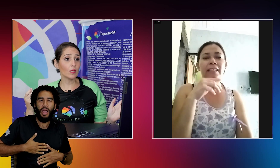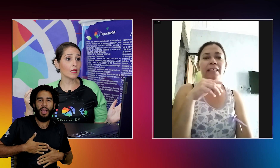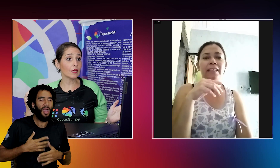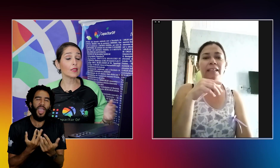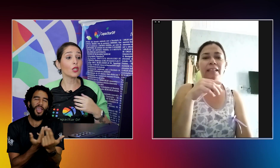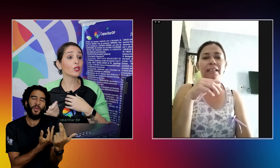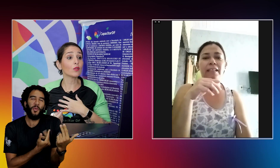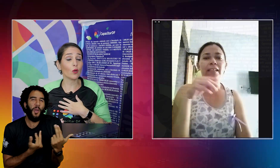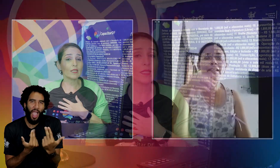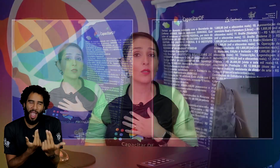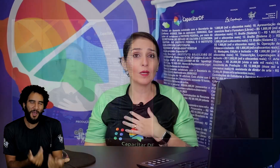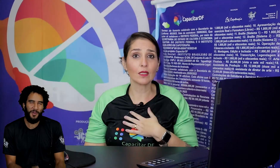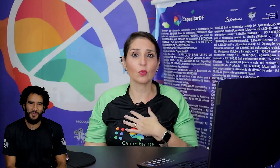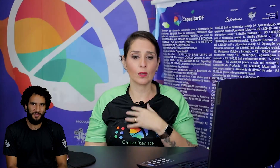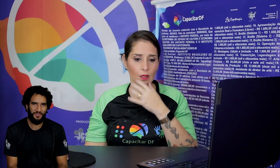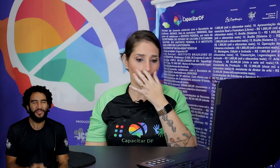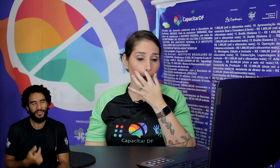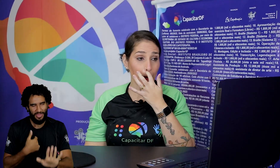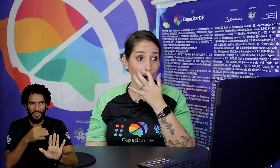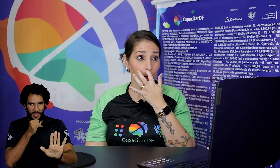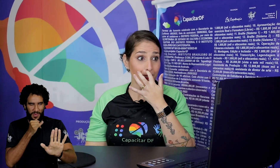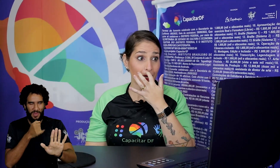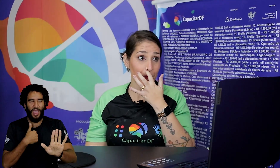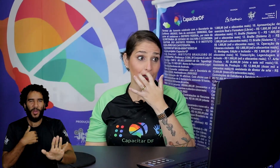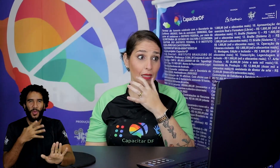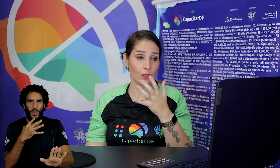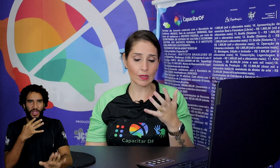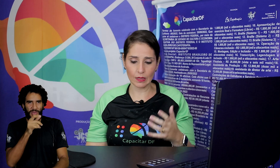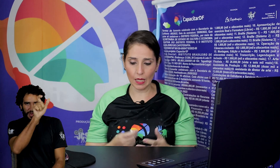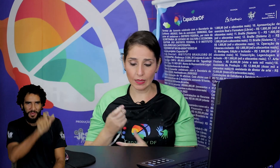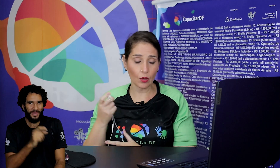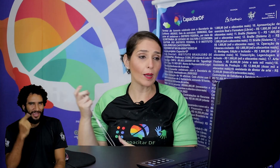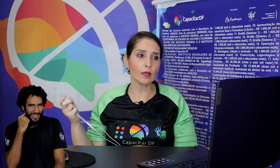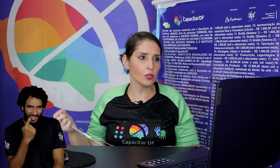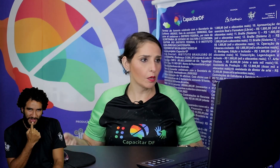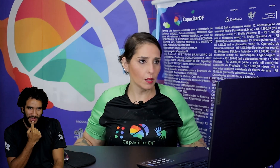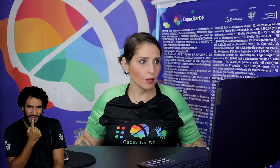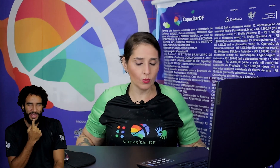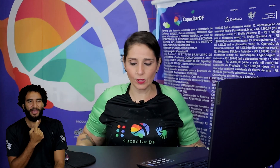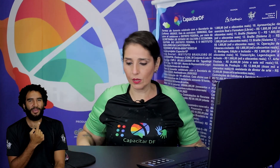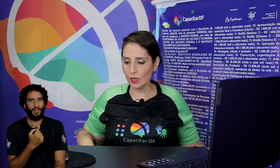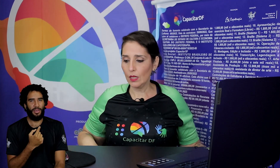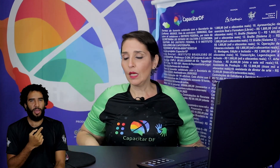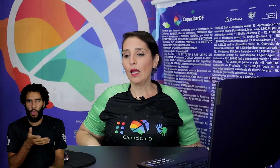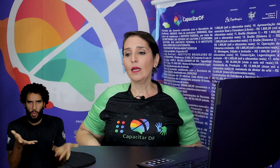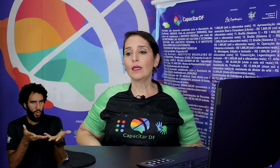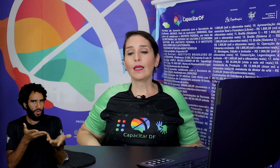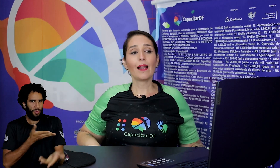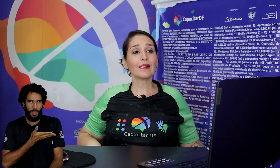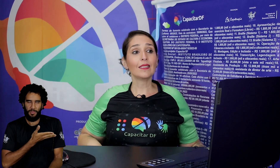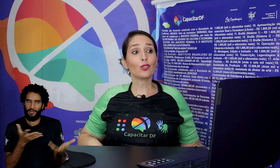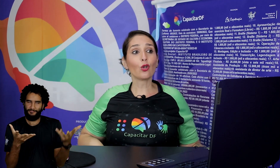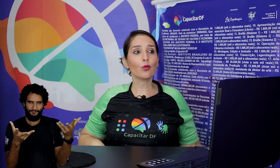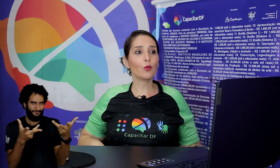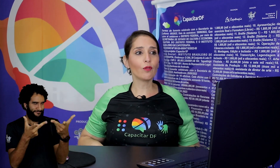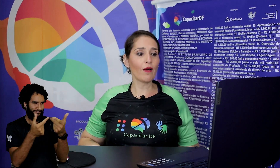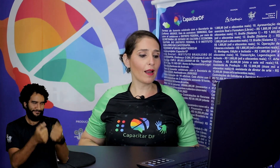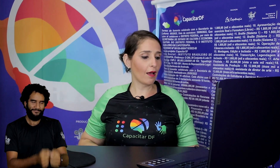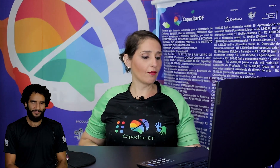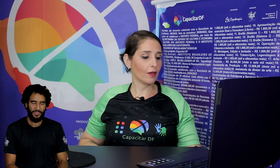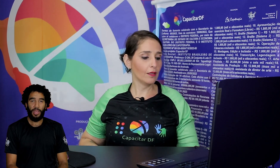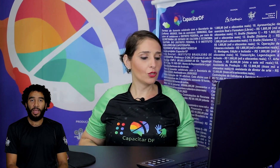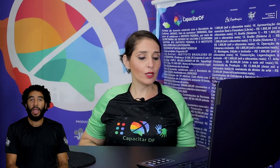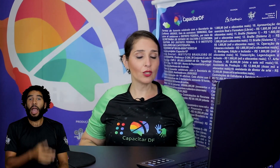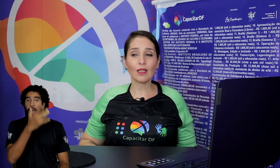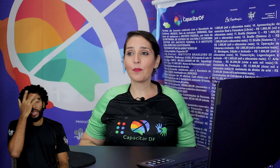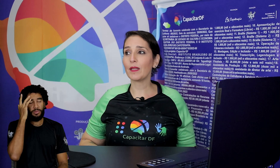mesma coisa nessa. Gente, eu conheci uma surda. Logo que eu comecei a aprender língua de sinais, é uma grande amiga hoje, que ela, assim, todo mundo